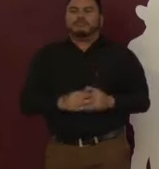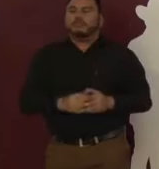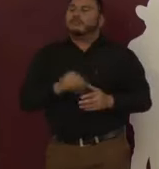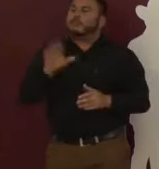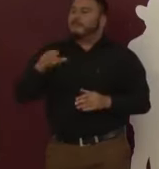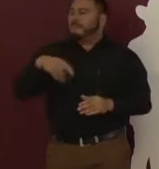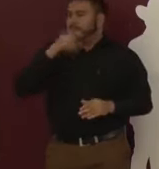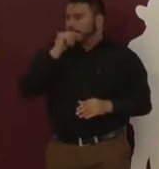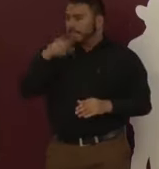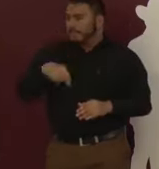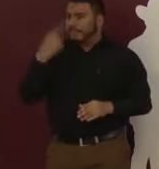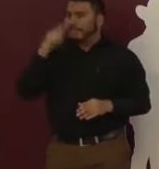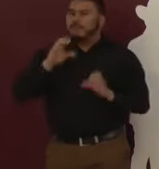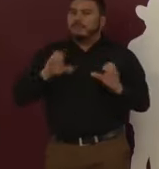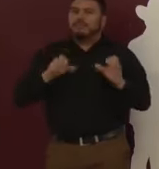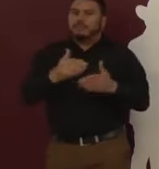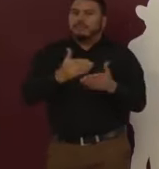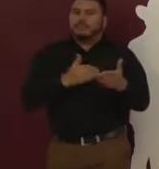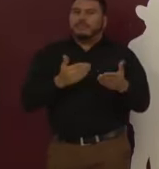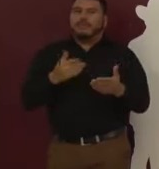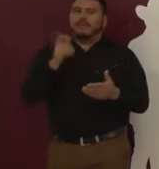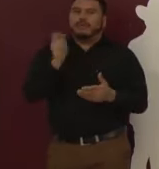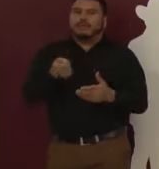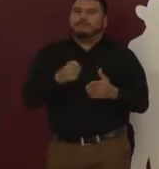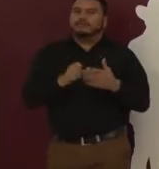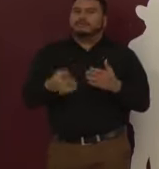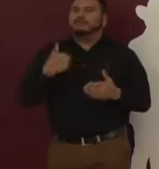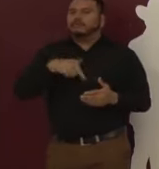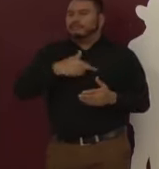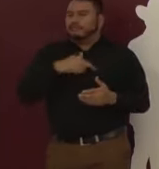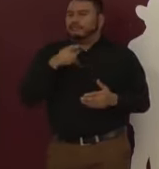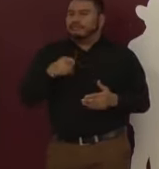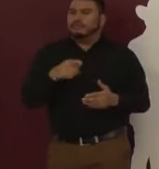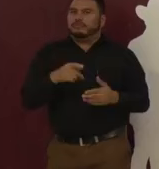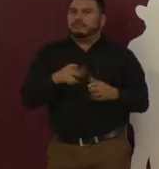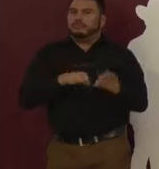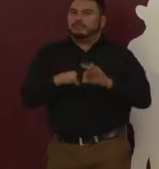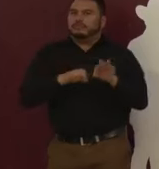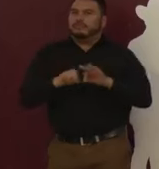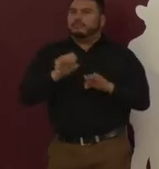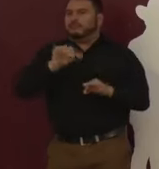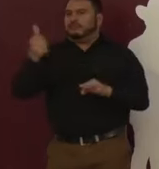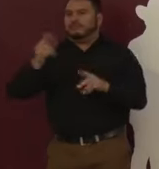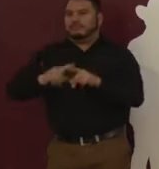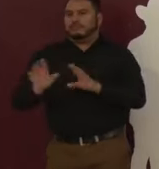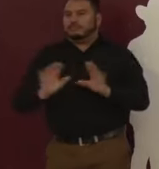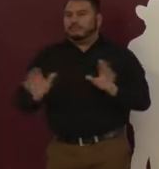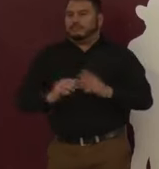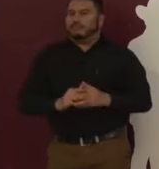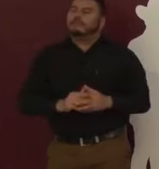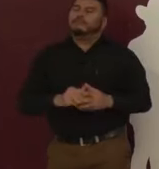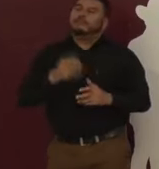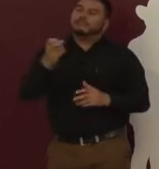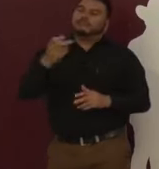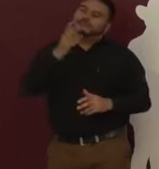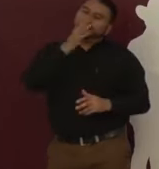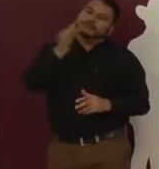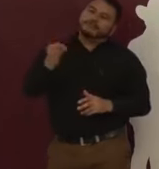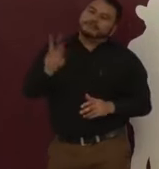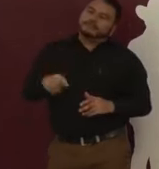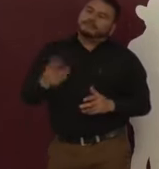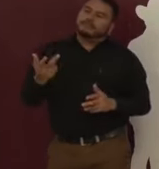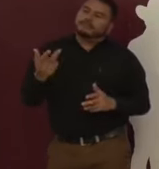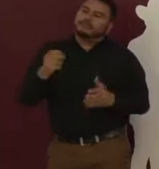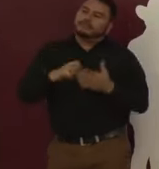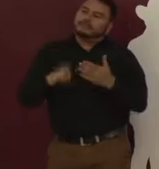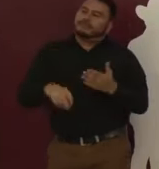es preventiva. Y no por eso no hacemos la labor de otro tipo, ¿no? Y sí te quiero decir de que